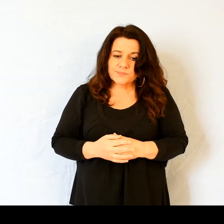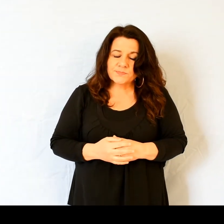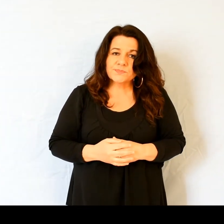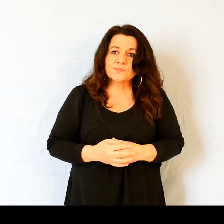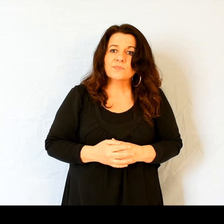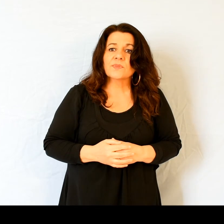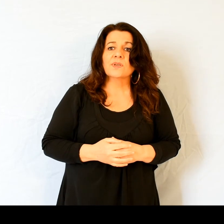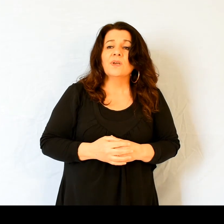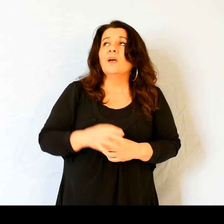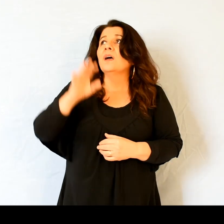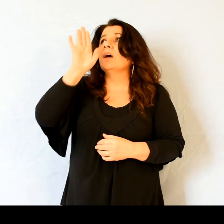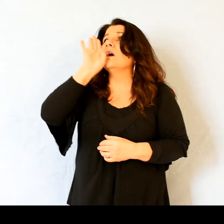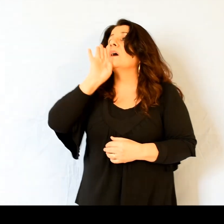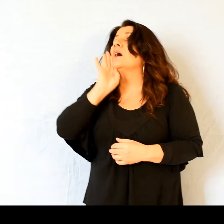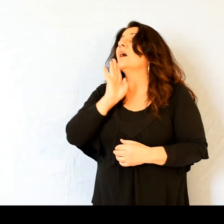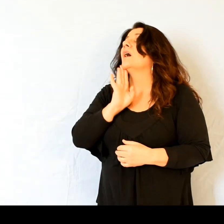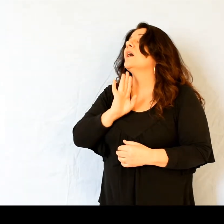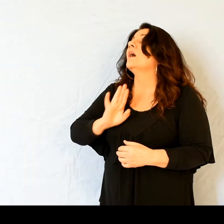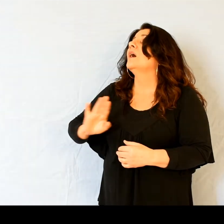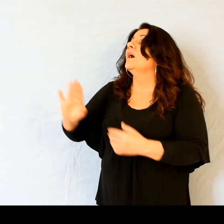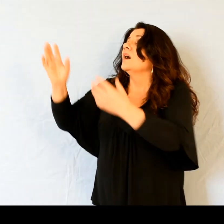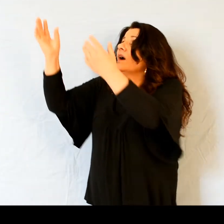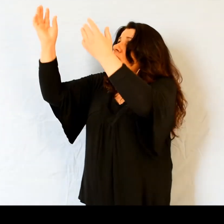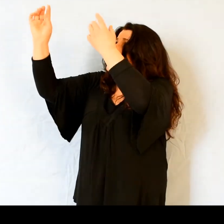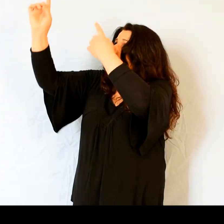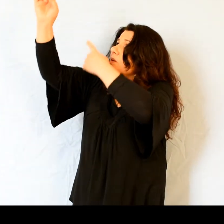Crée en moi un cœur pur, ô mon Dieu.